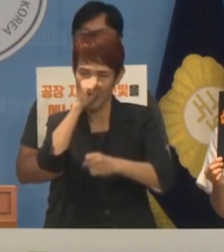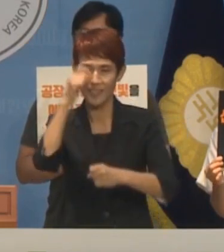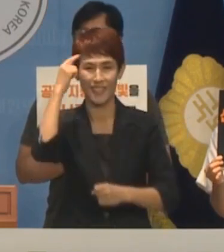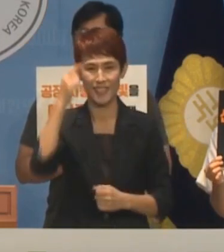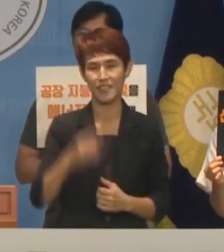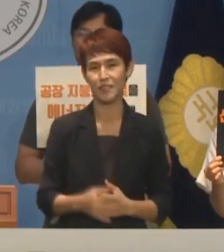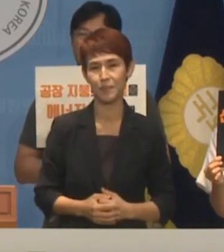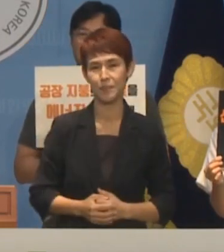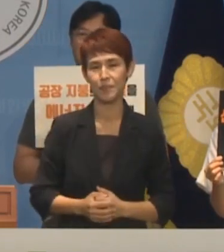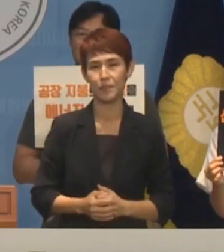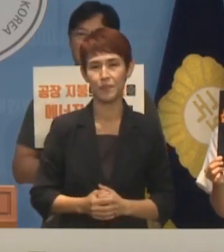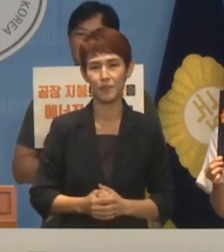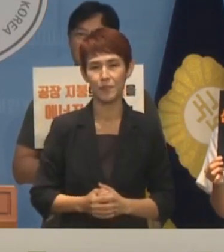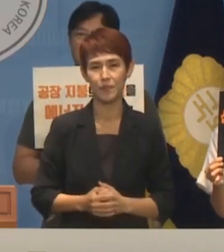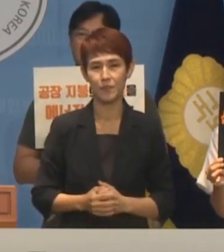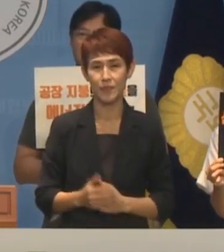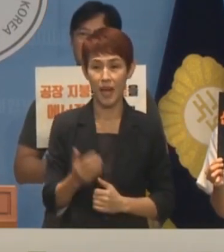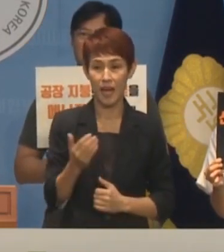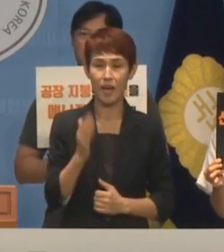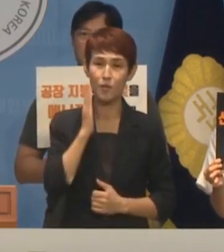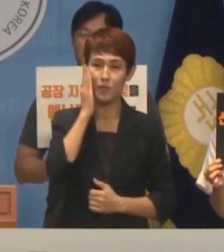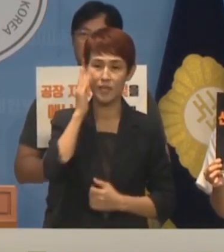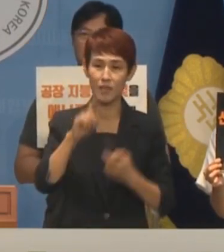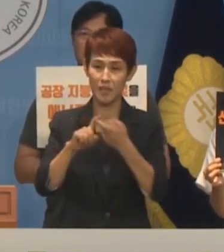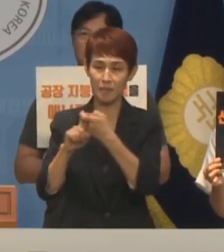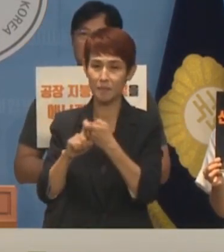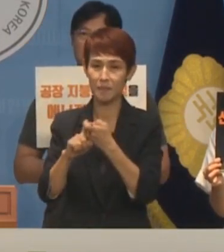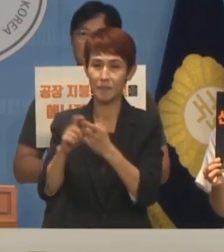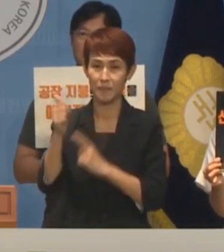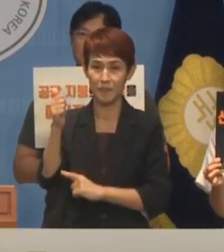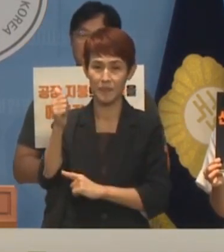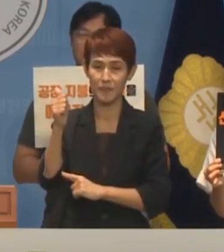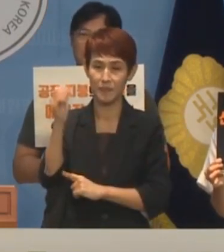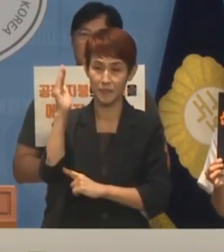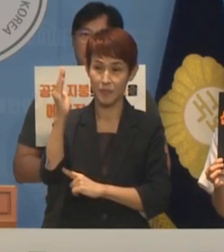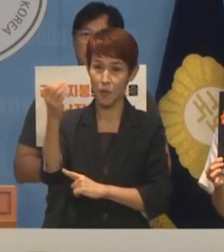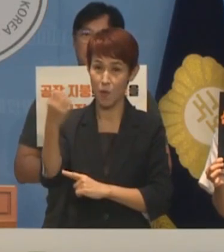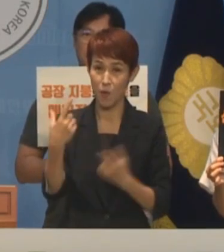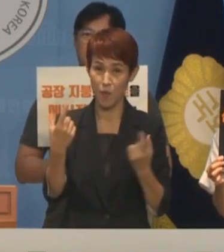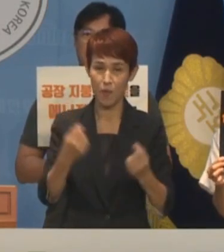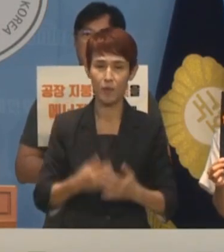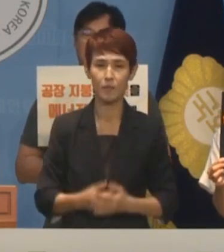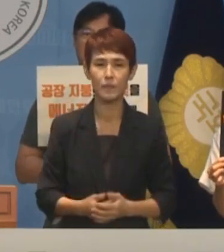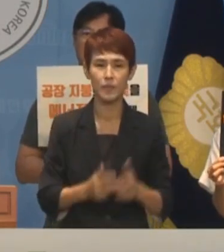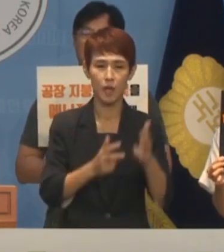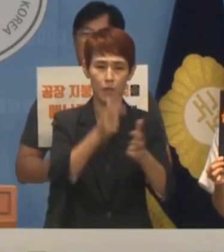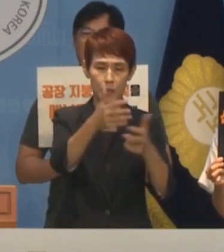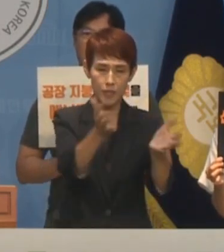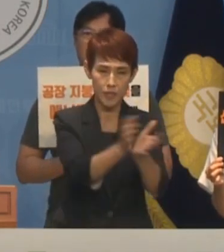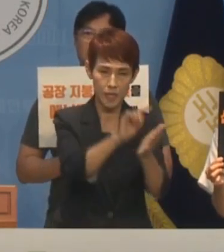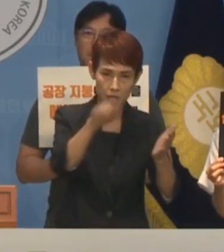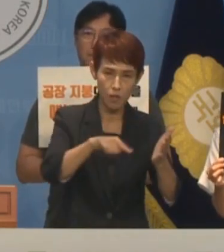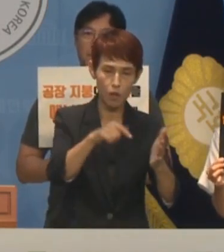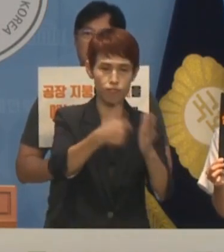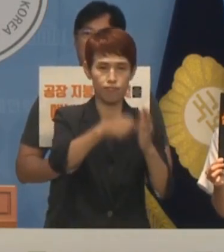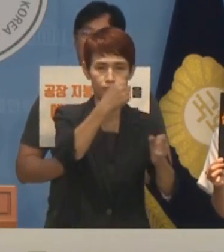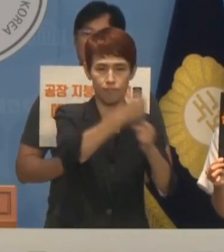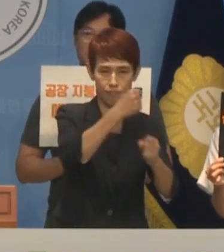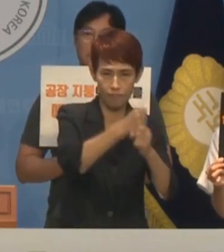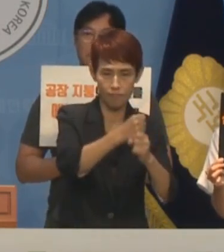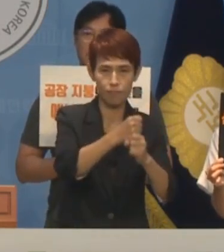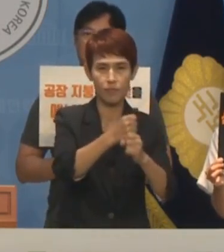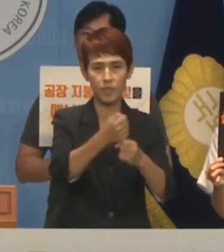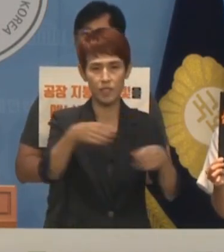녹색연합 사무처장님께서 언급하신 그 연구를 진행하면서 산업단지의 여러 제조시설, 관계자들도